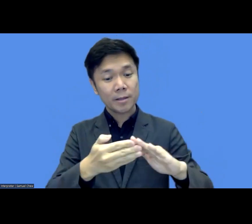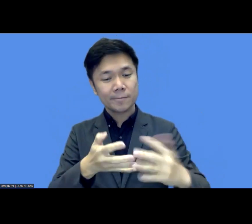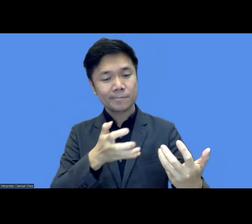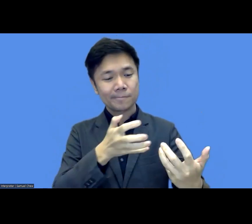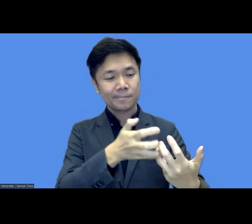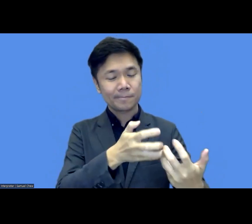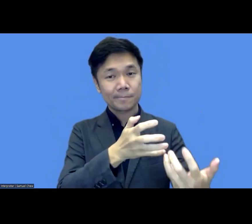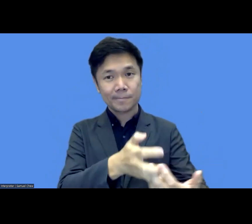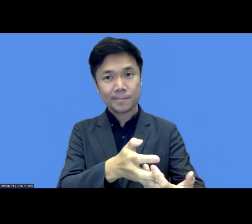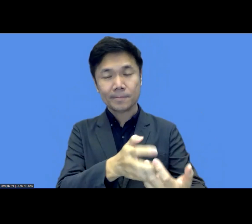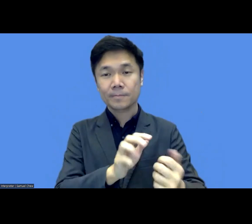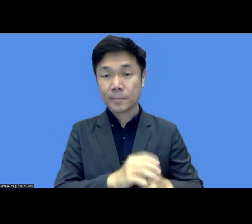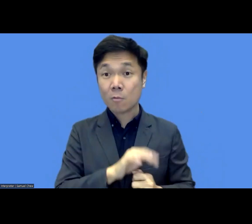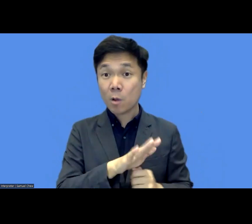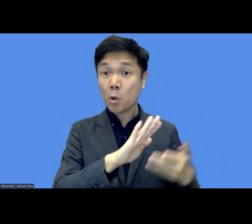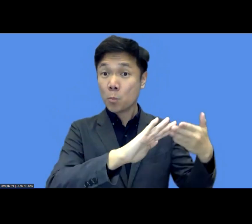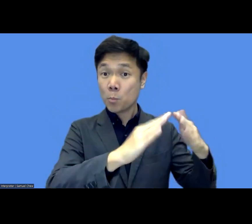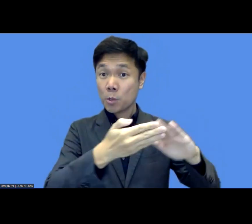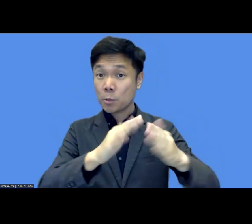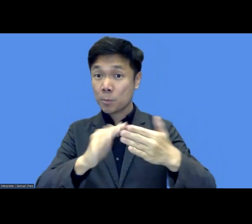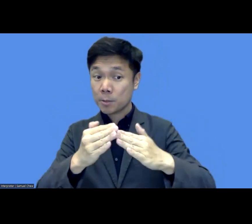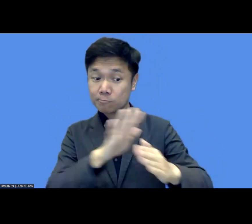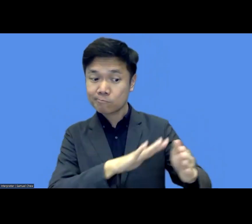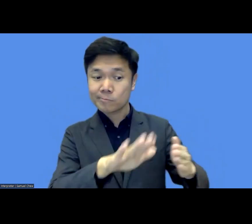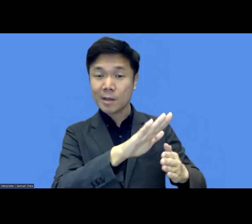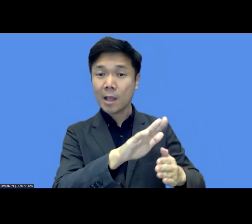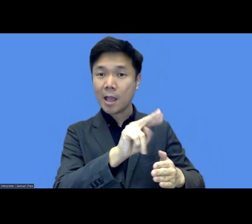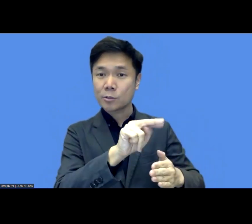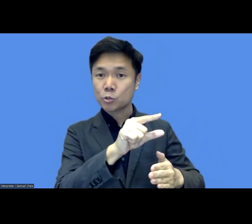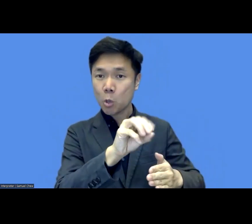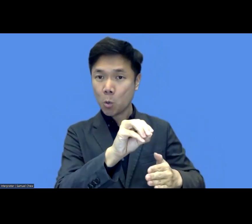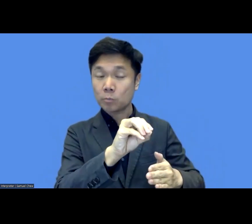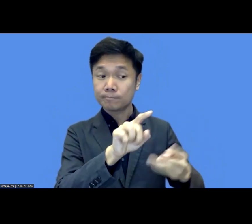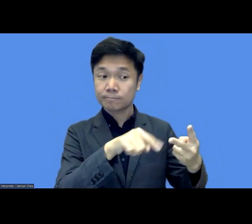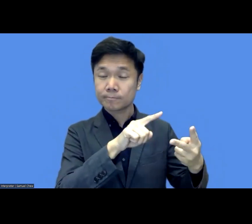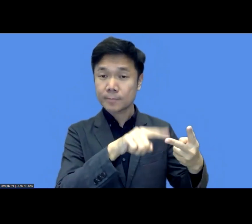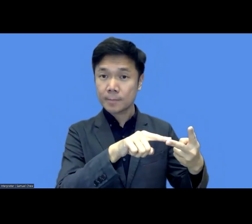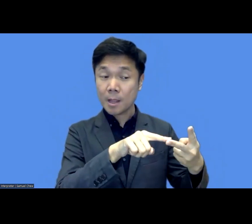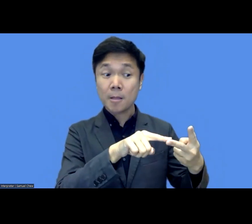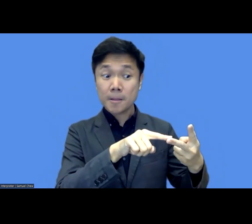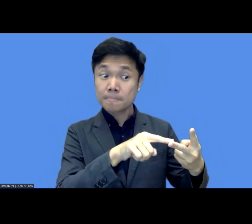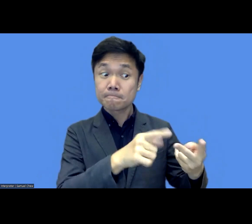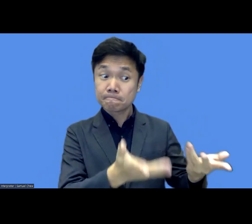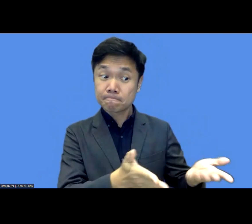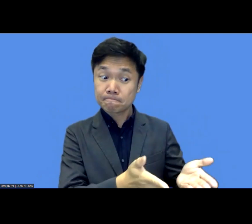o sea, apoyar organizaciones gubernamentales locales o